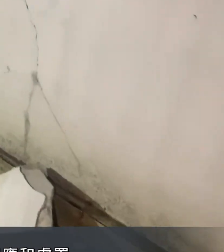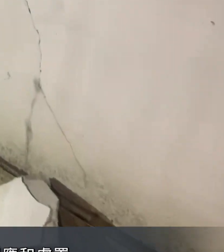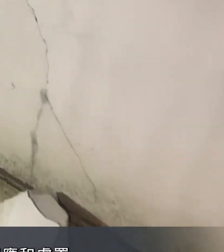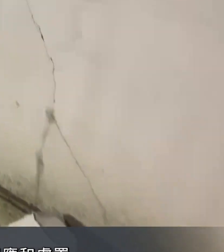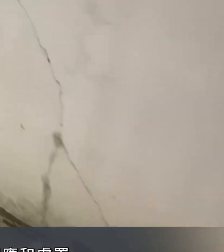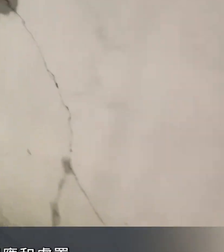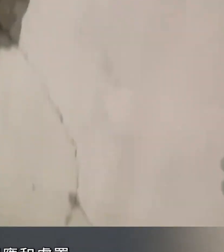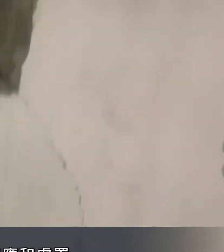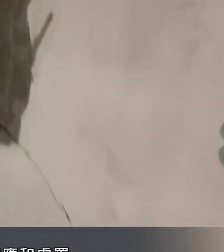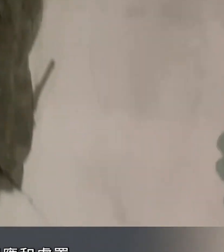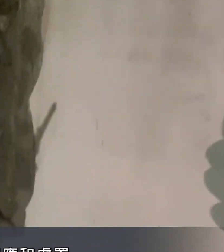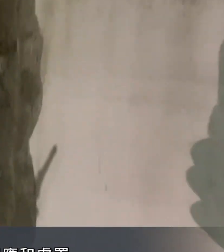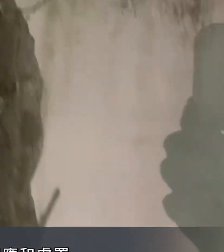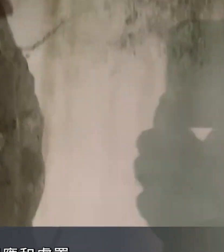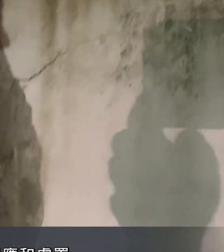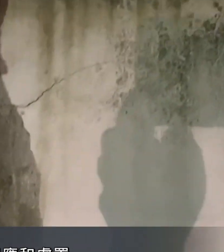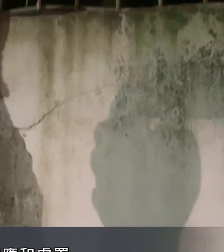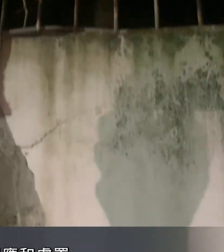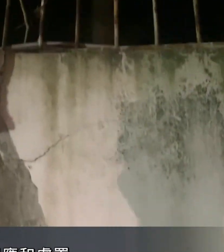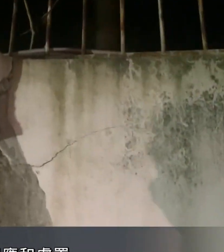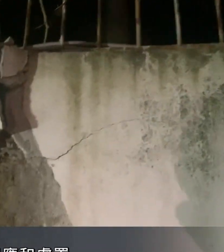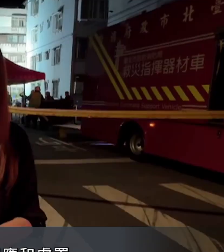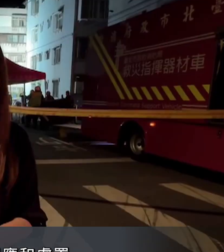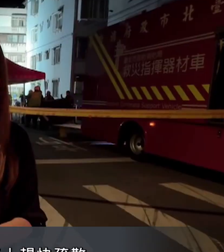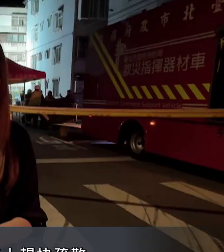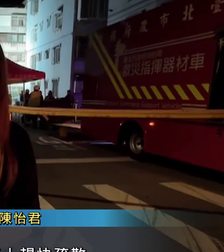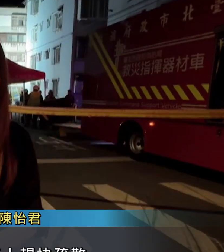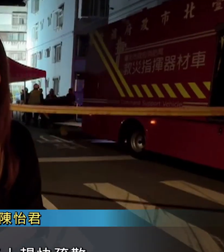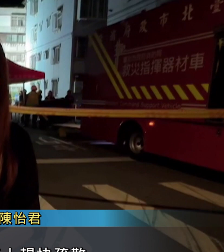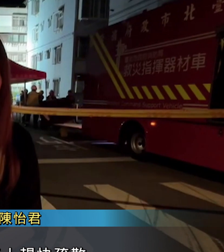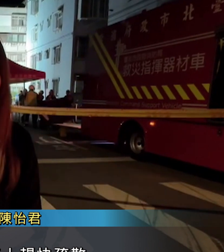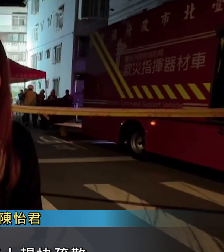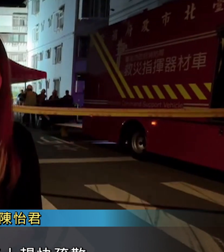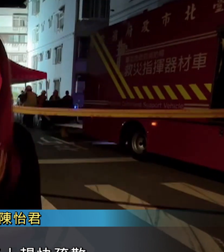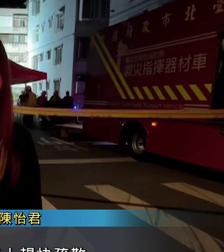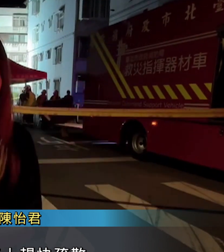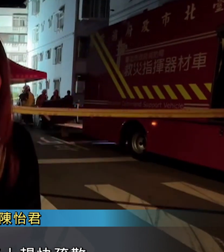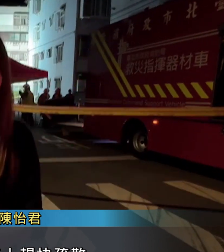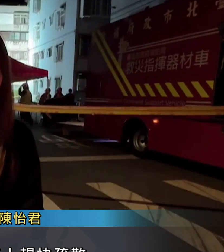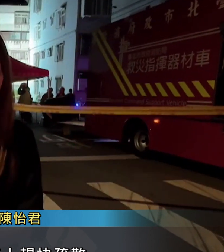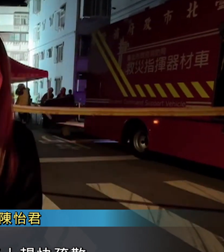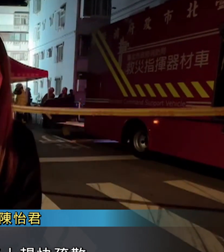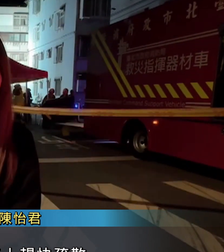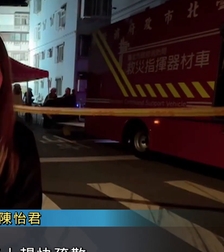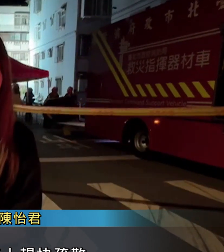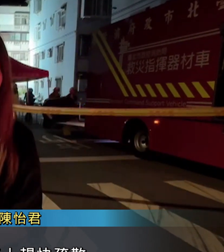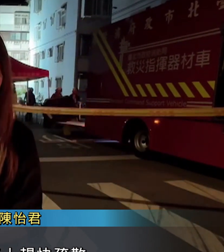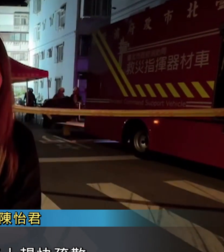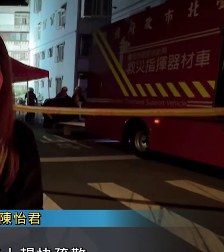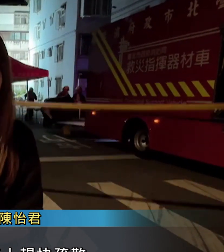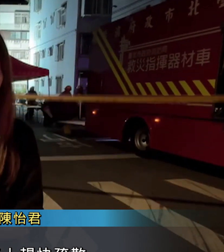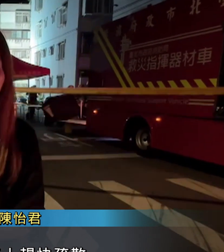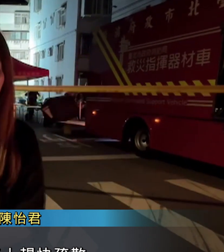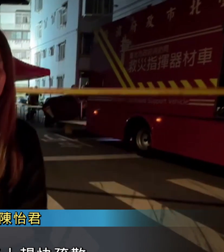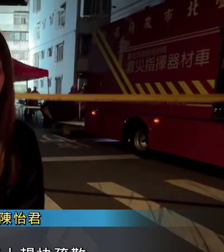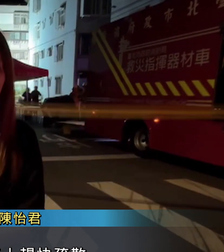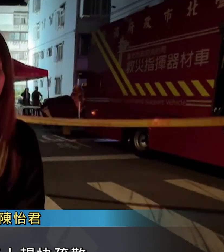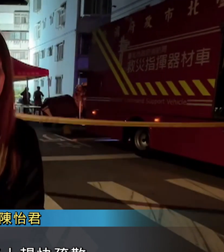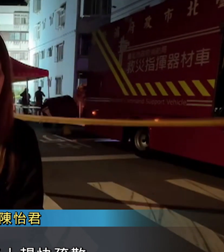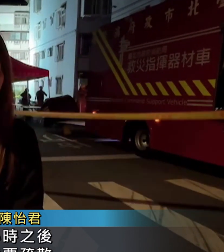映却没有得到妥适回应和处置。 工地的工人先喊他们里面内部的工人赶快疏散，那已经疏散